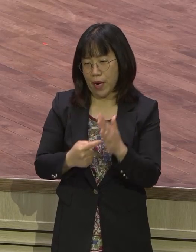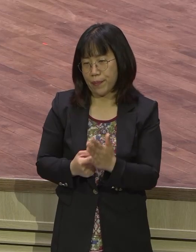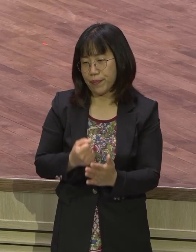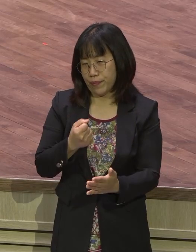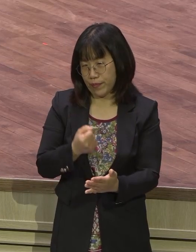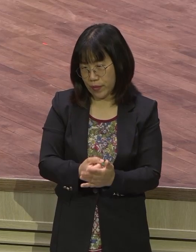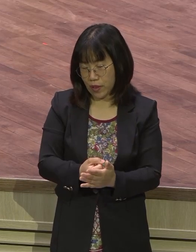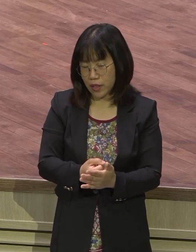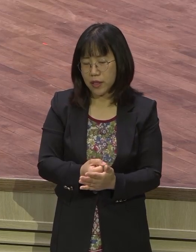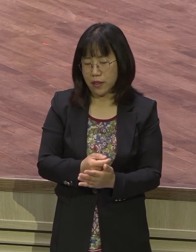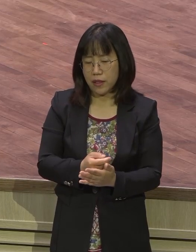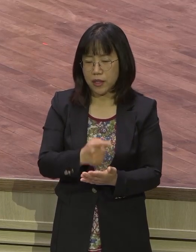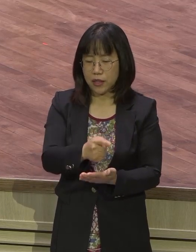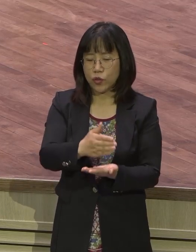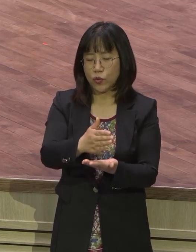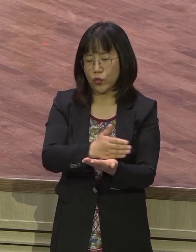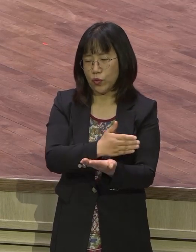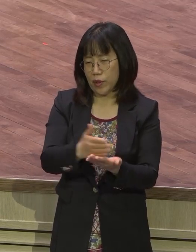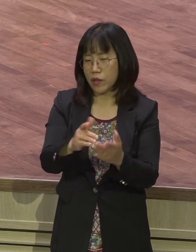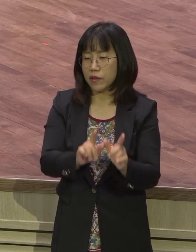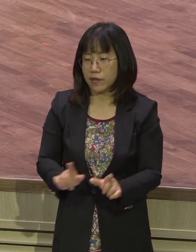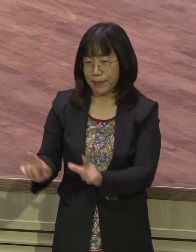그 구별된 삶이에요.